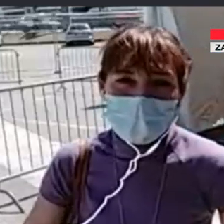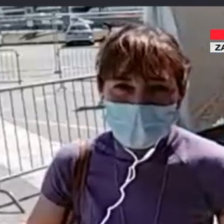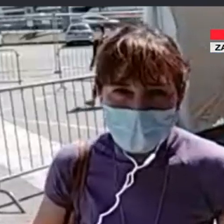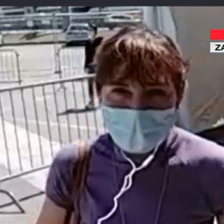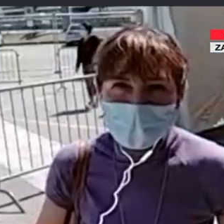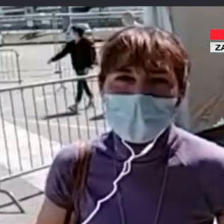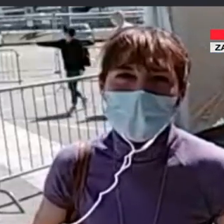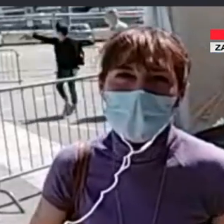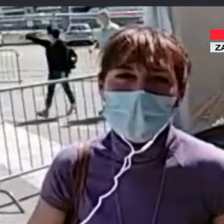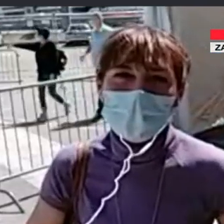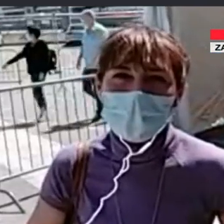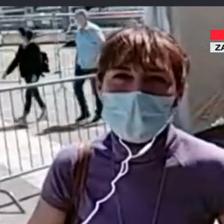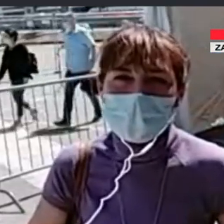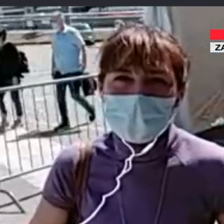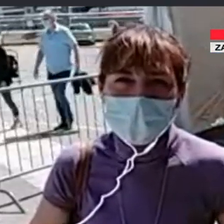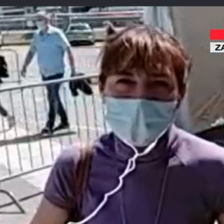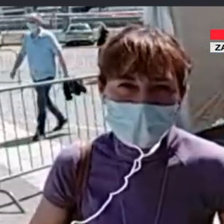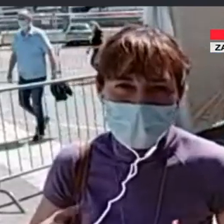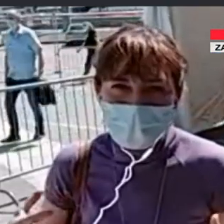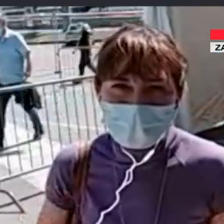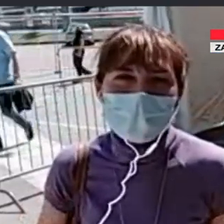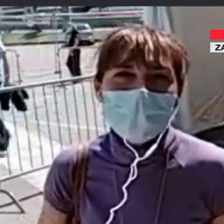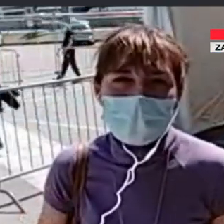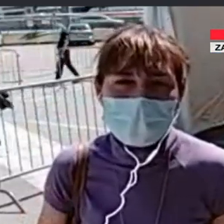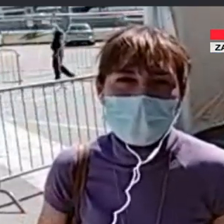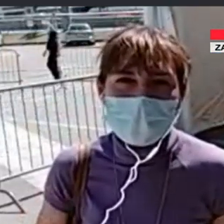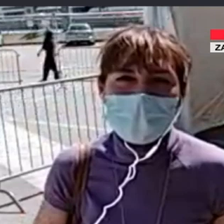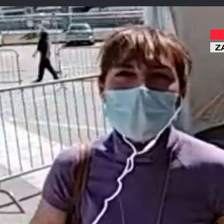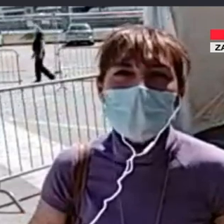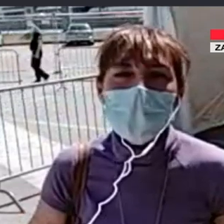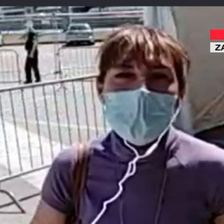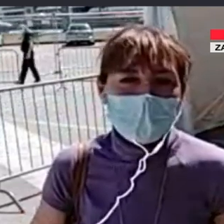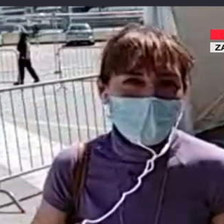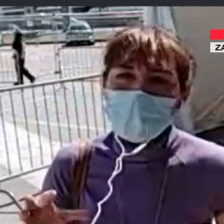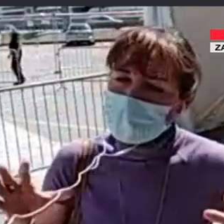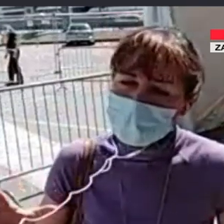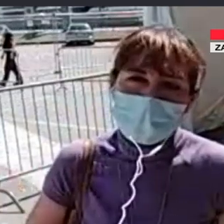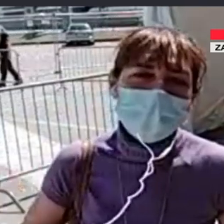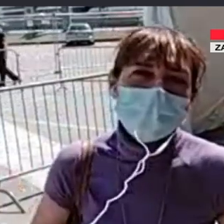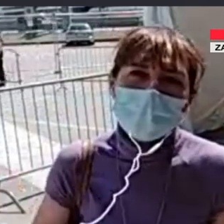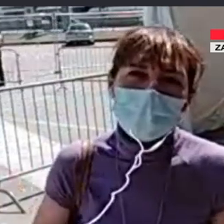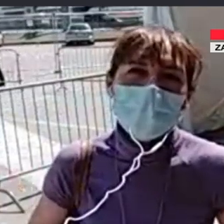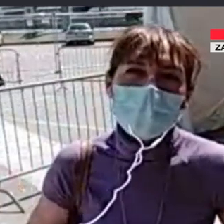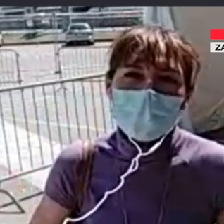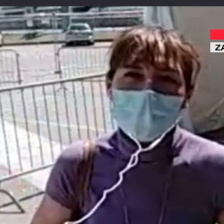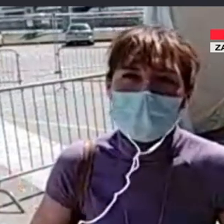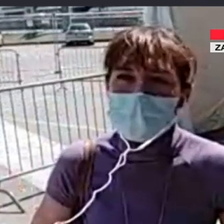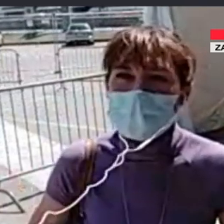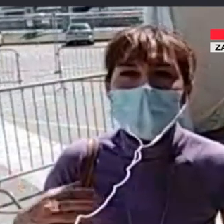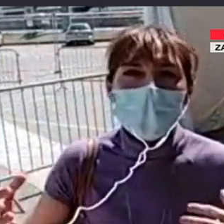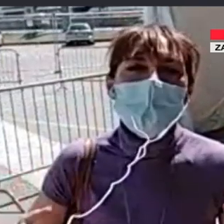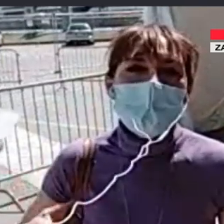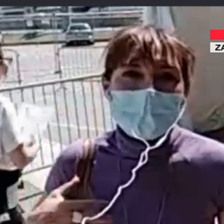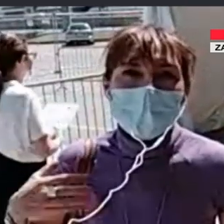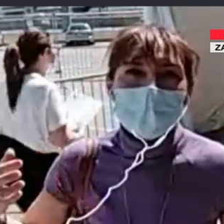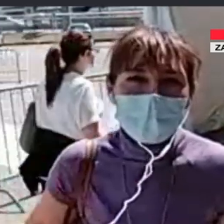proprio l'apertura alla vaccinazione degli over 50, c'è stata tantissima gente, tutti ordinatamente in fila per potersi